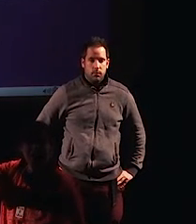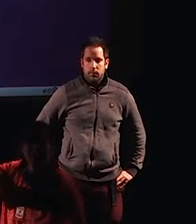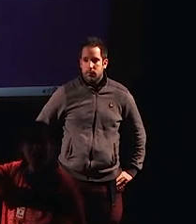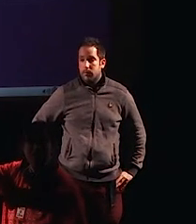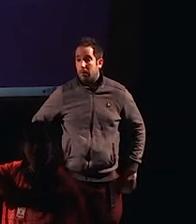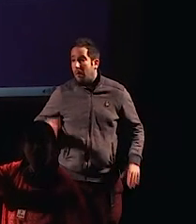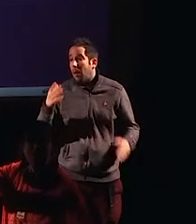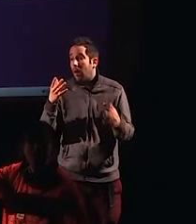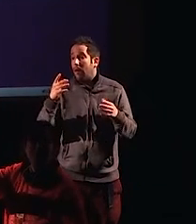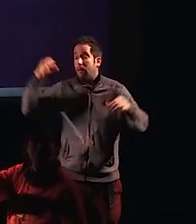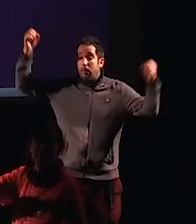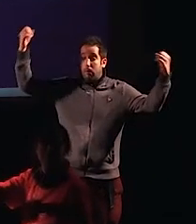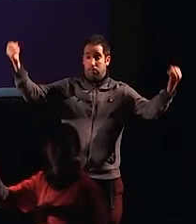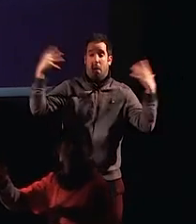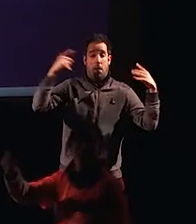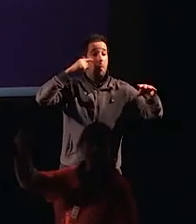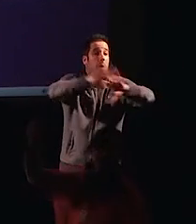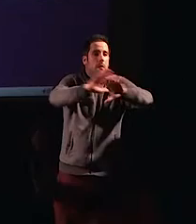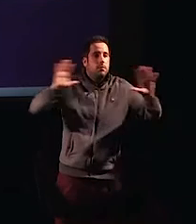Finalement, je vous vois pas, donc j'imagine que.